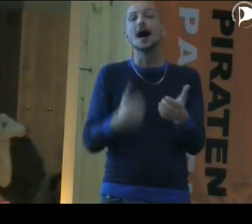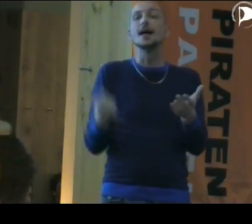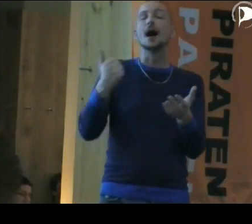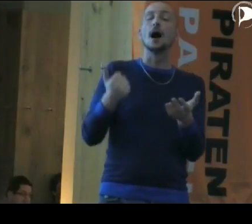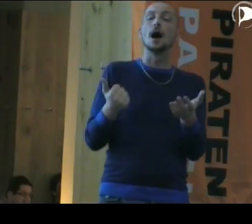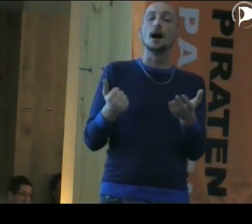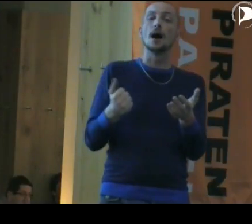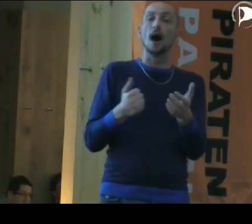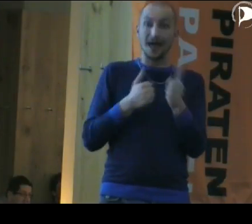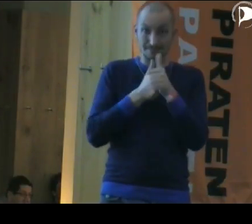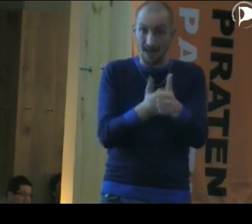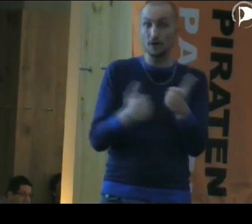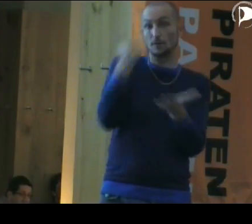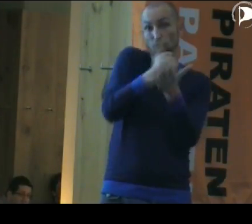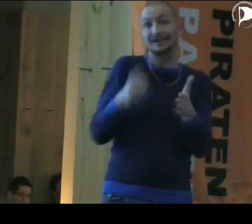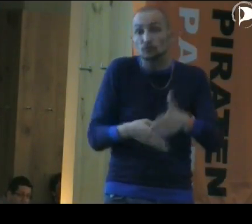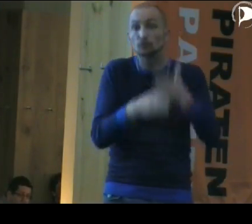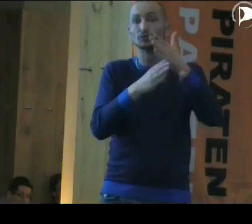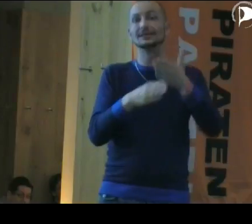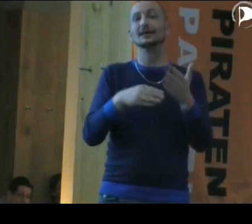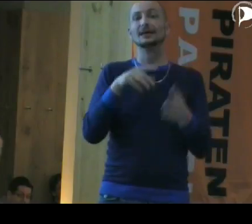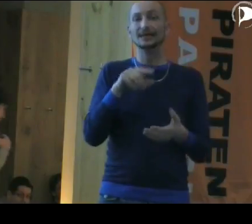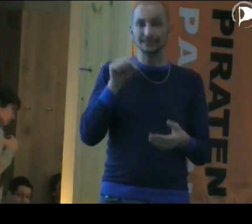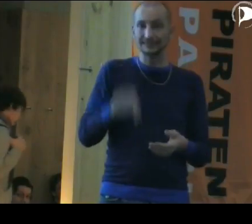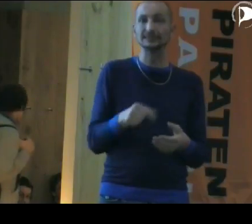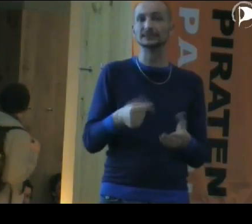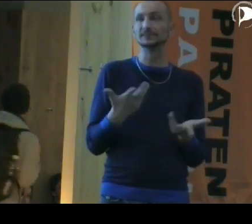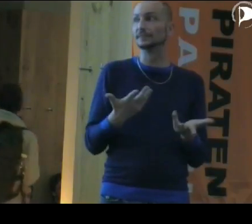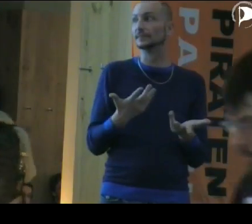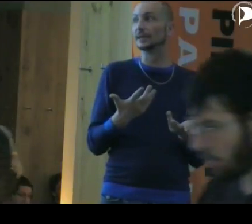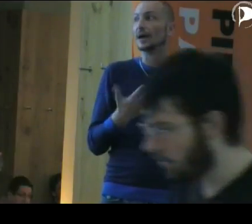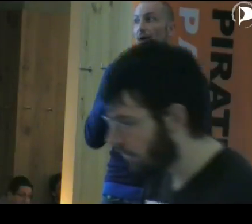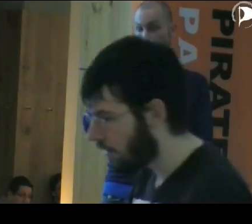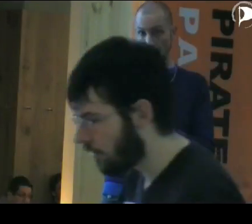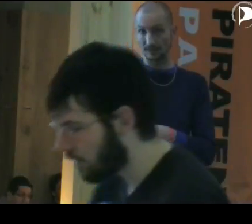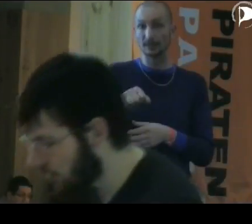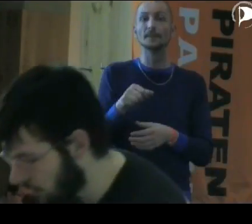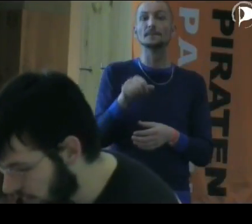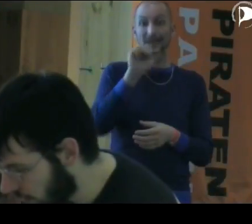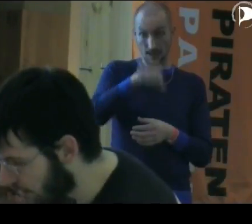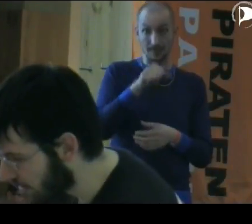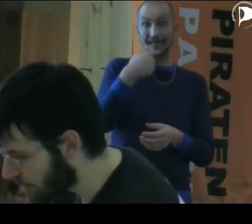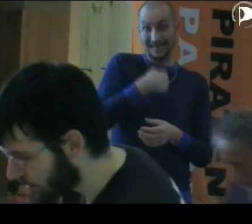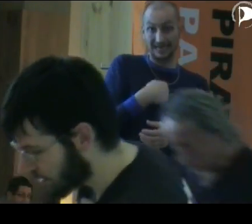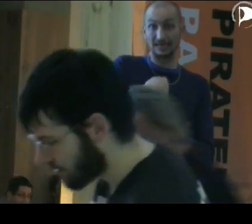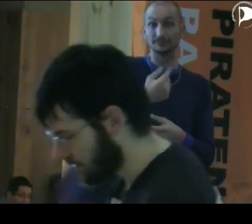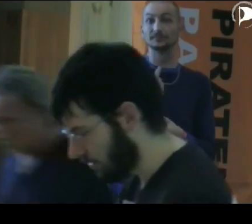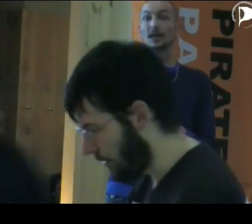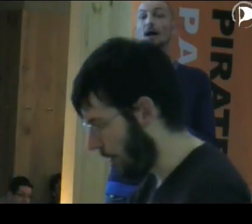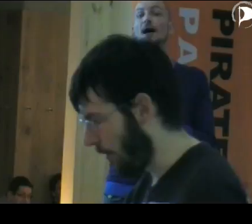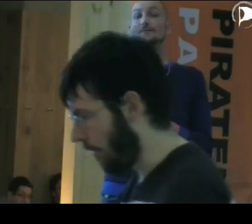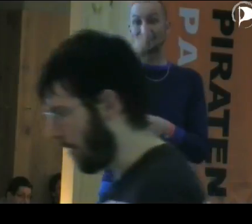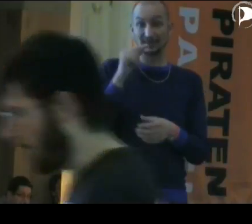stützen können die einnahmen daraus ganz viel leisten können das möchte ich auf jeden fall machen das heißt wenn ich als patient jetzt